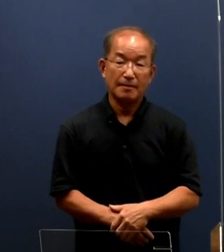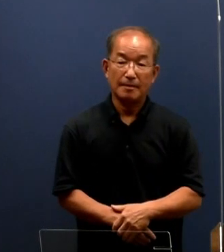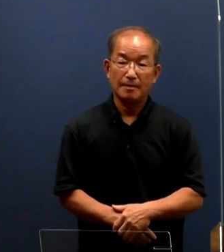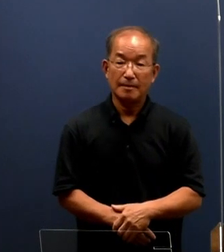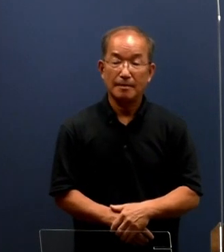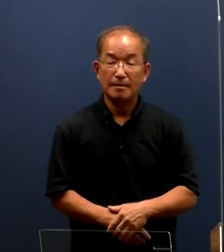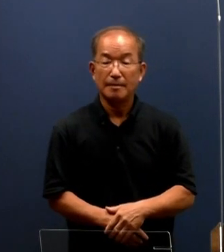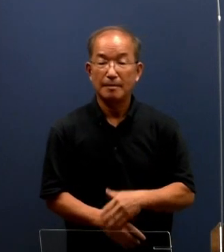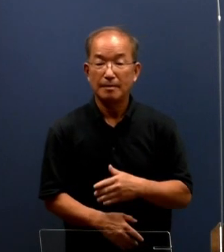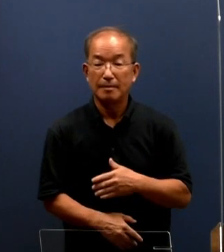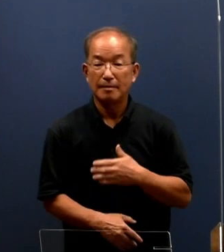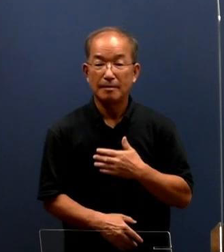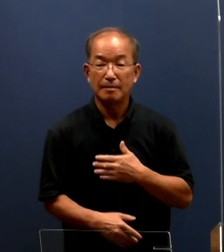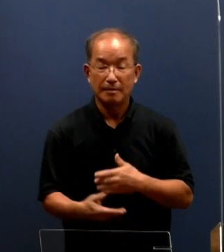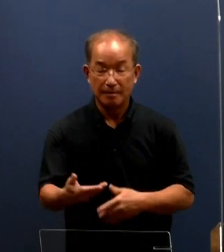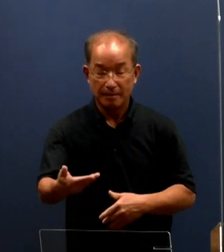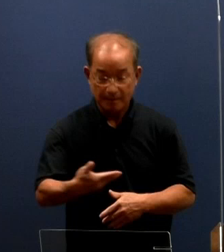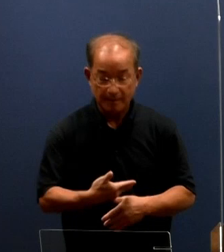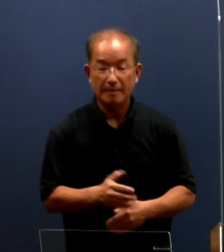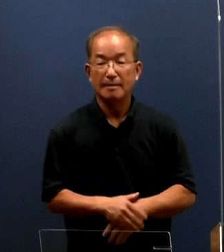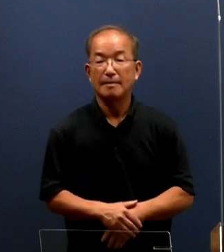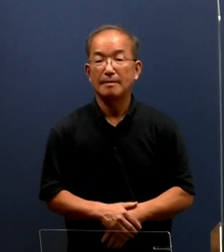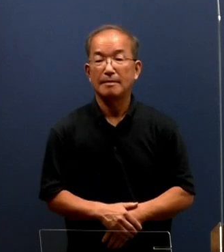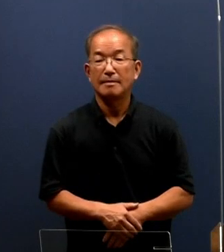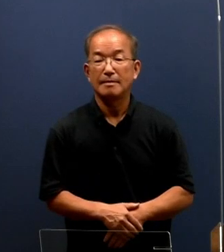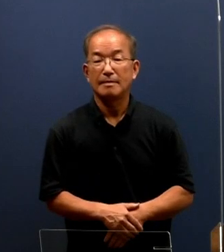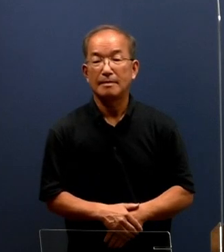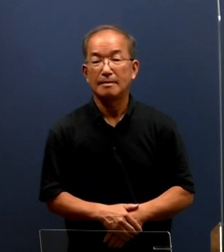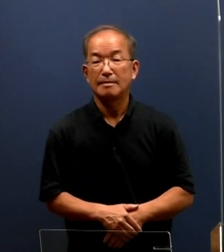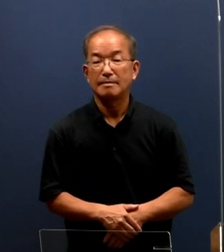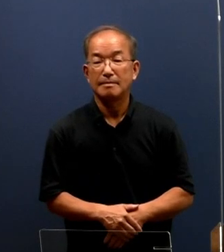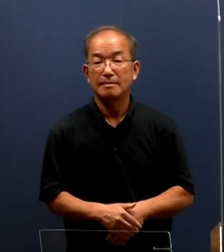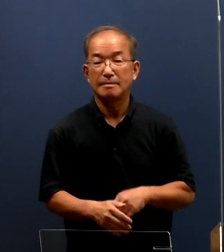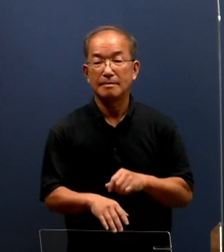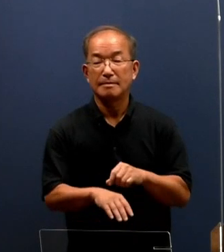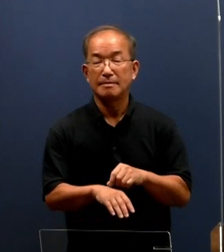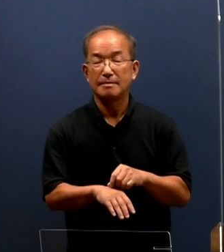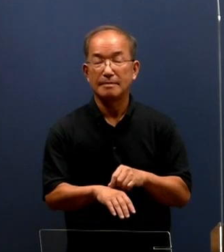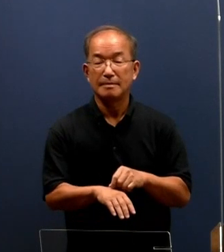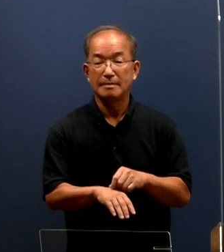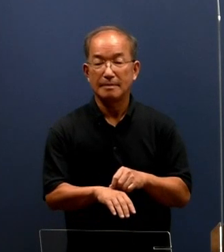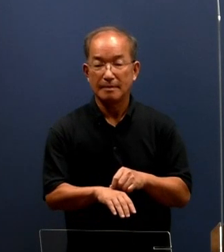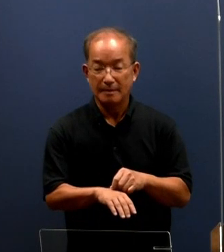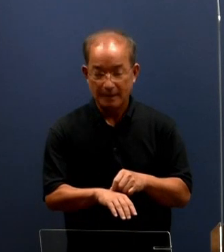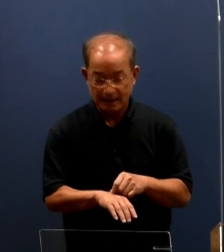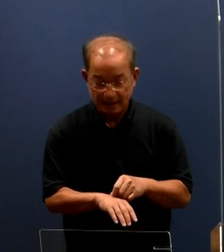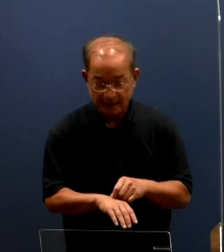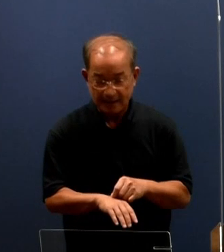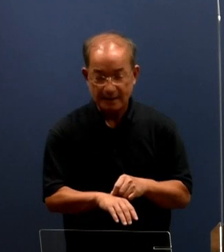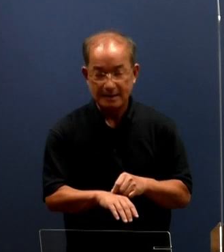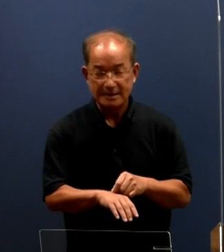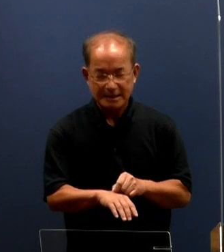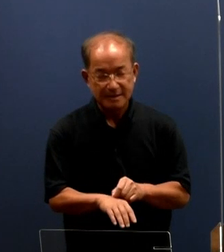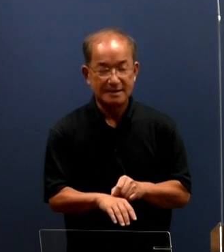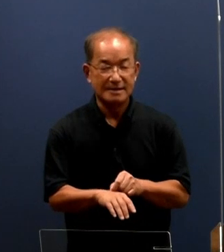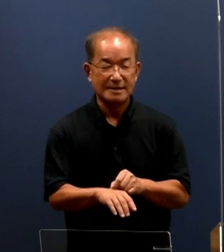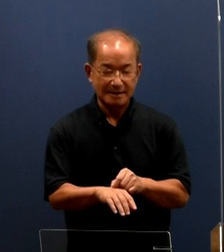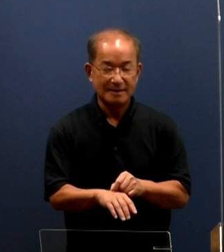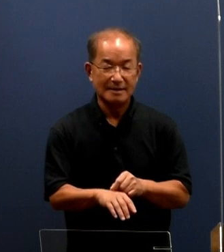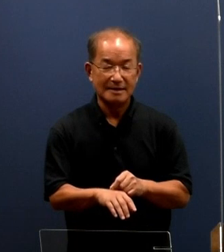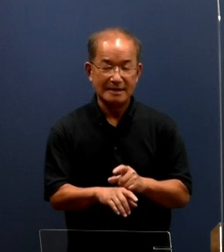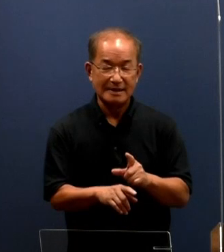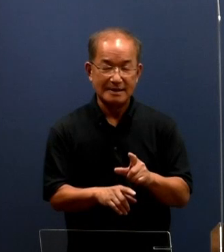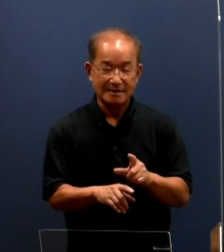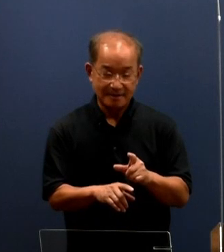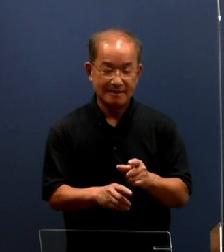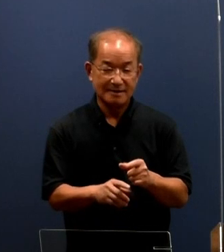割と基準も1000人未満ということでかなり厳しめのところが切り捨てポイントになってきたっていうようなのもちょっ